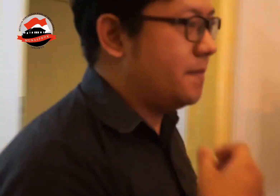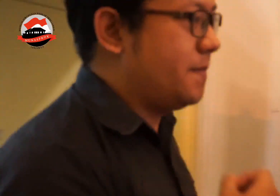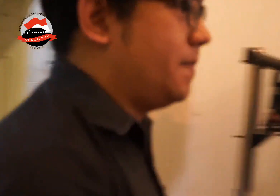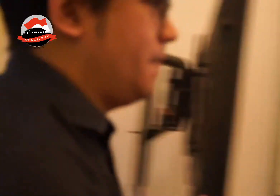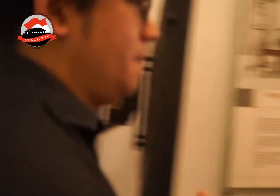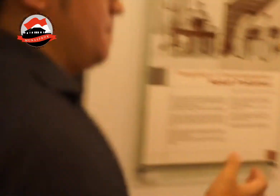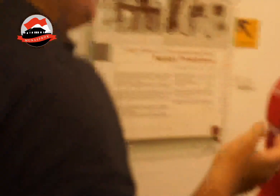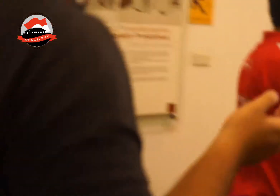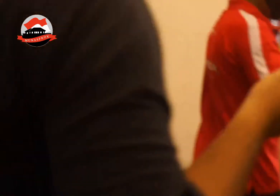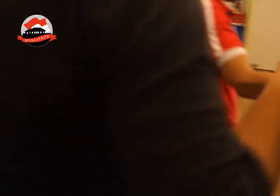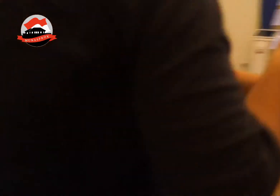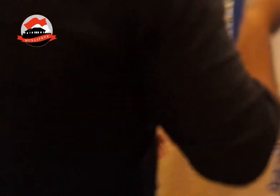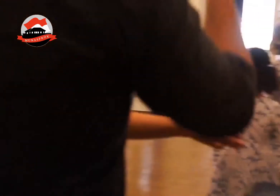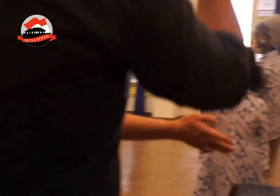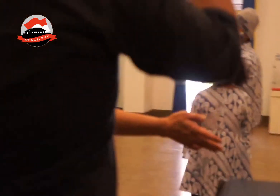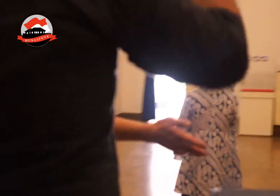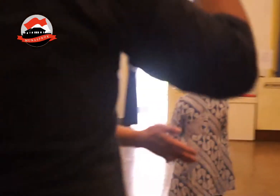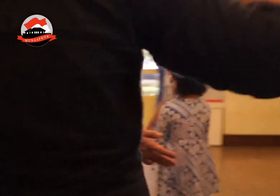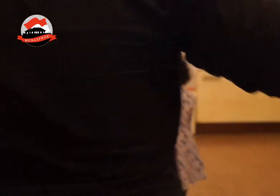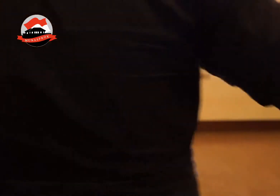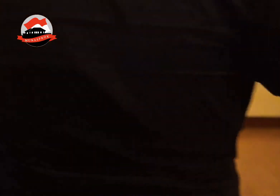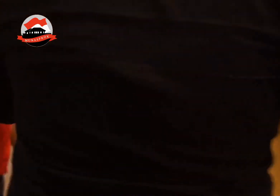Di sini saja.